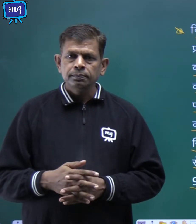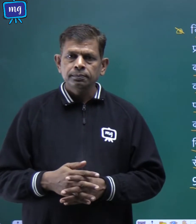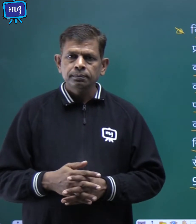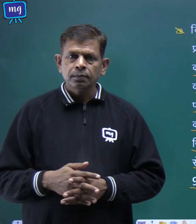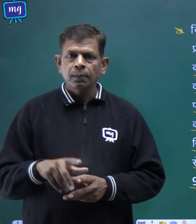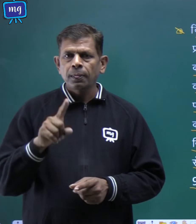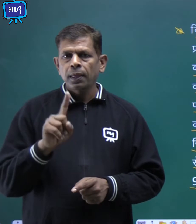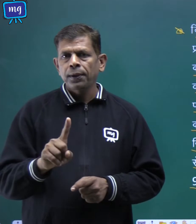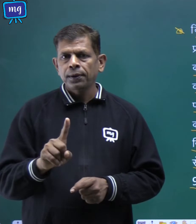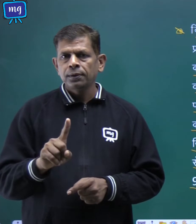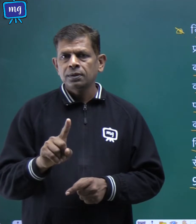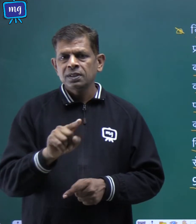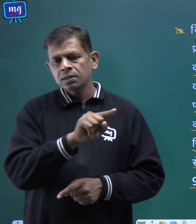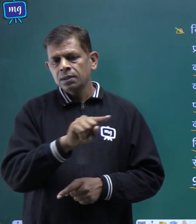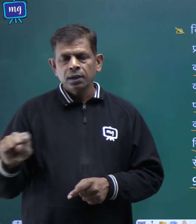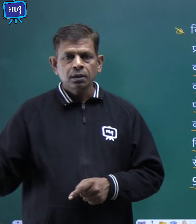एक रेखा